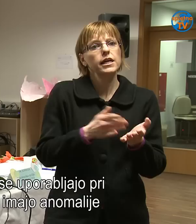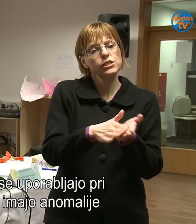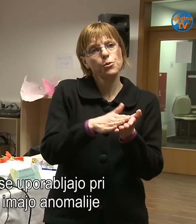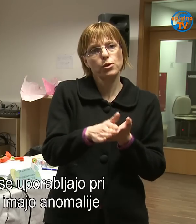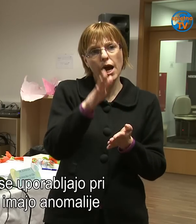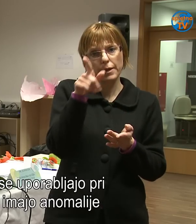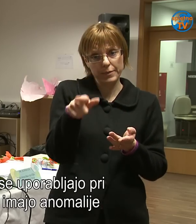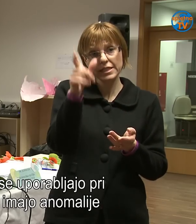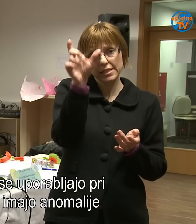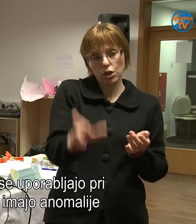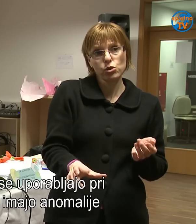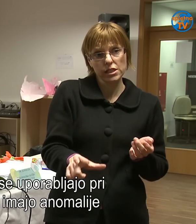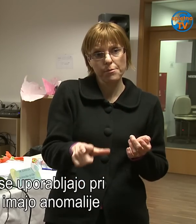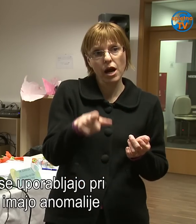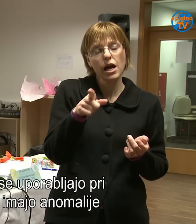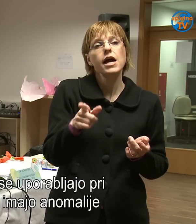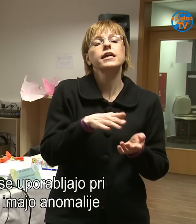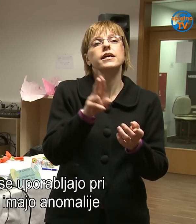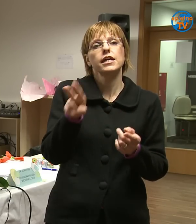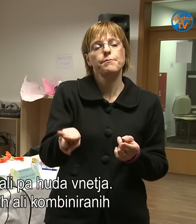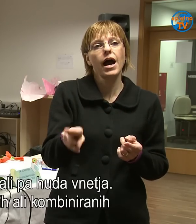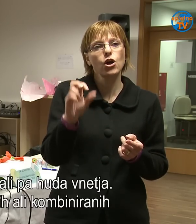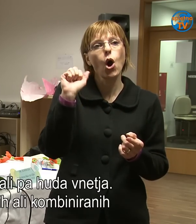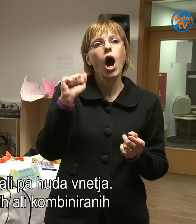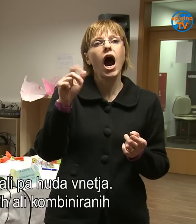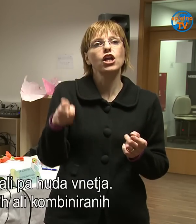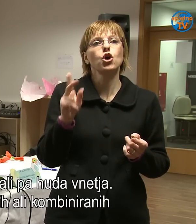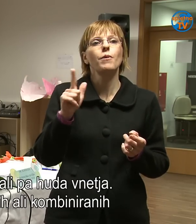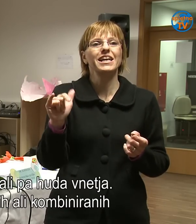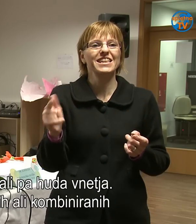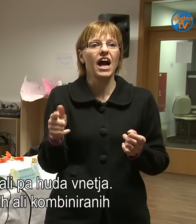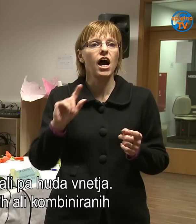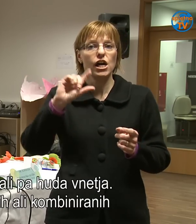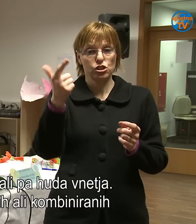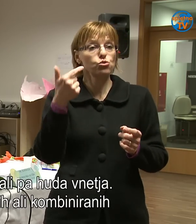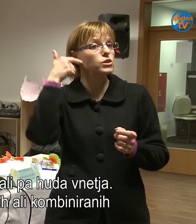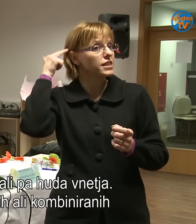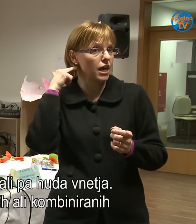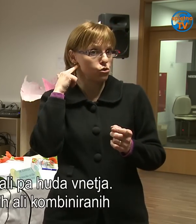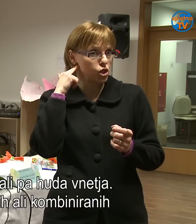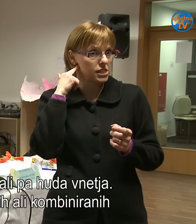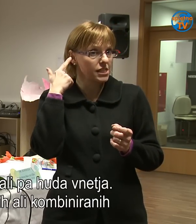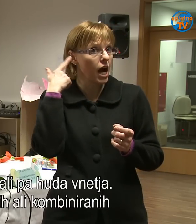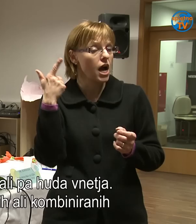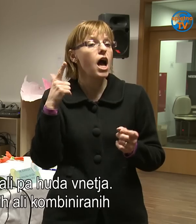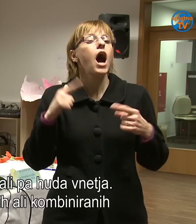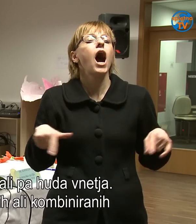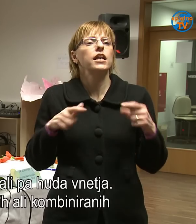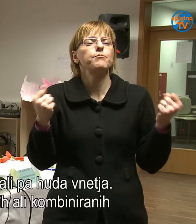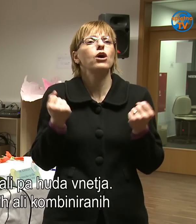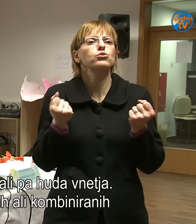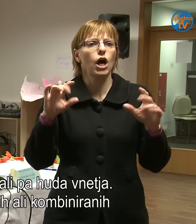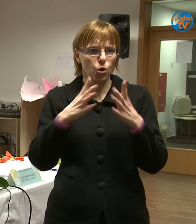pri tistih osebah, ki imajo anomalije zunanjega ušesa, ali pa huda vnetja, torej pri prevodnih